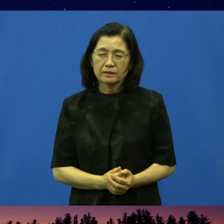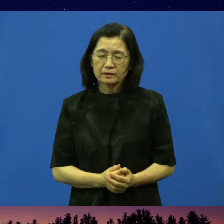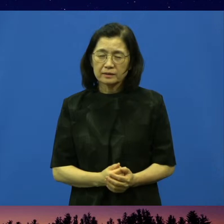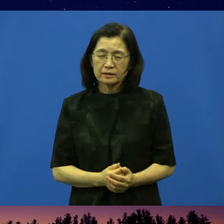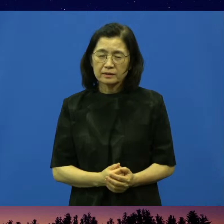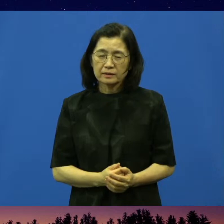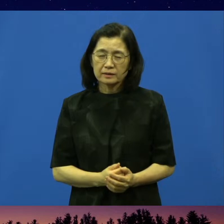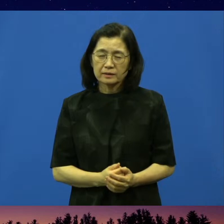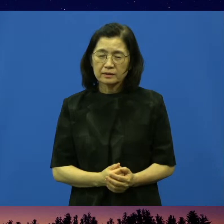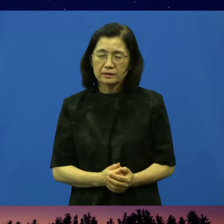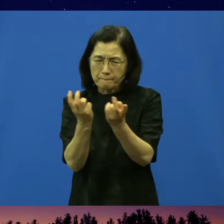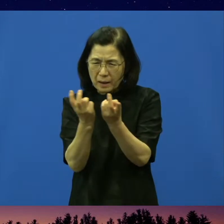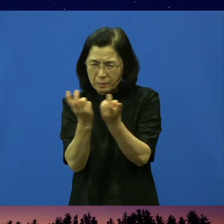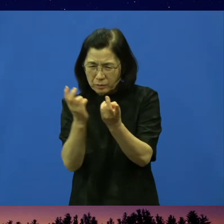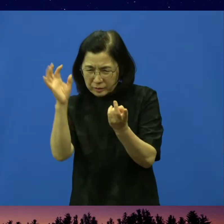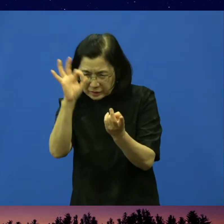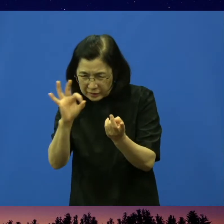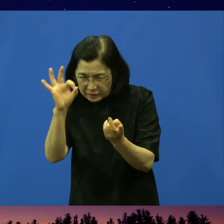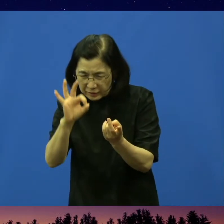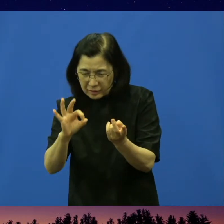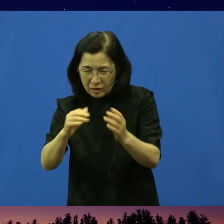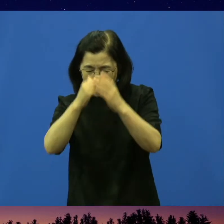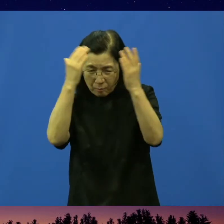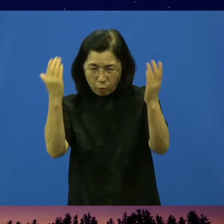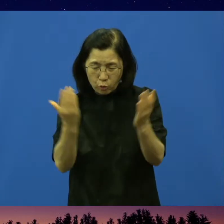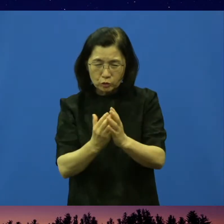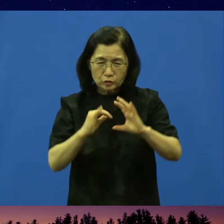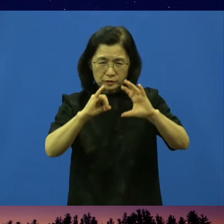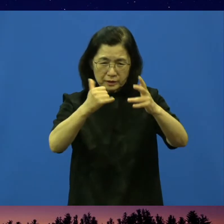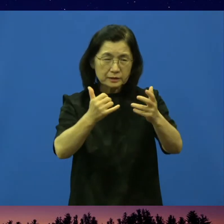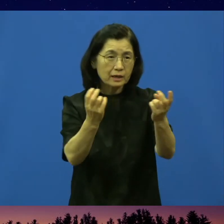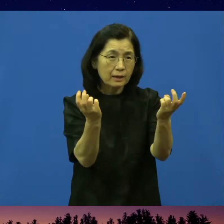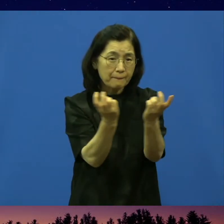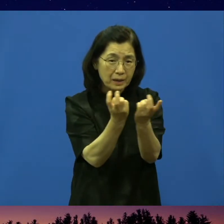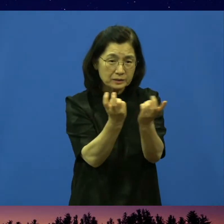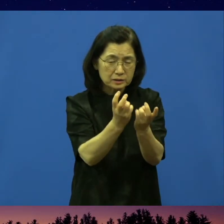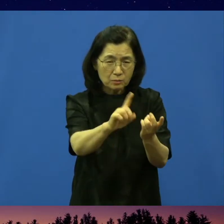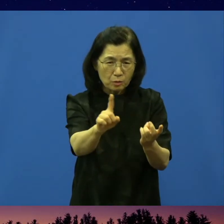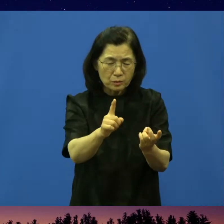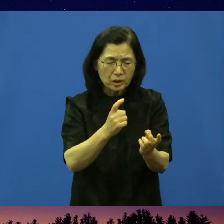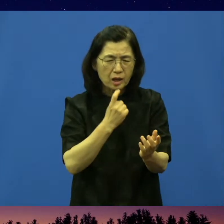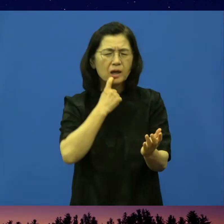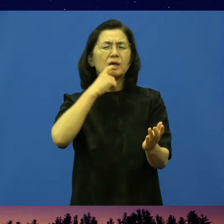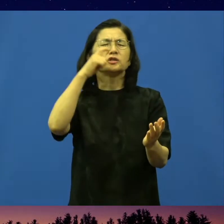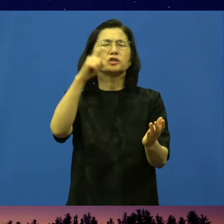붙들라는 거예요. 모든 세상의 방식들을 그래요. 편리함과 쇼컷으로